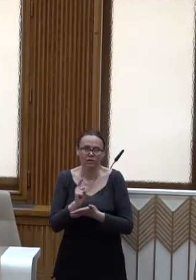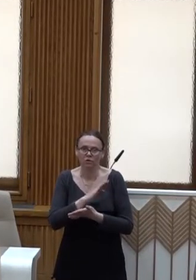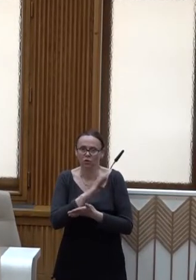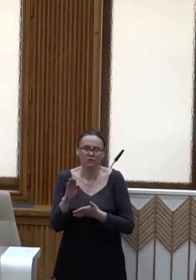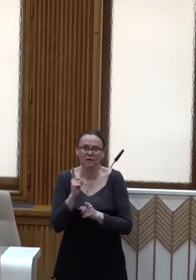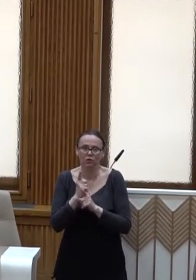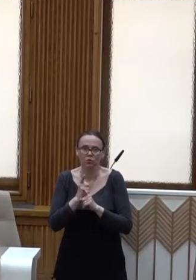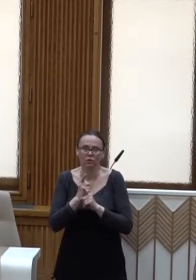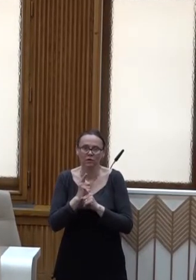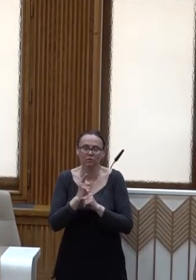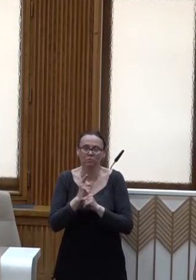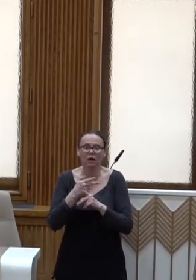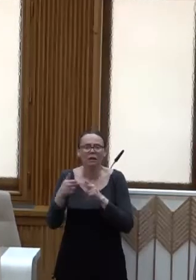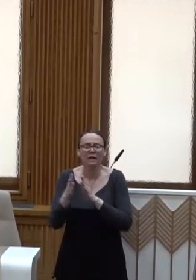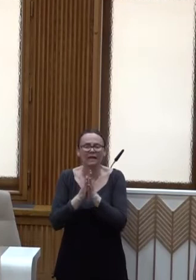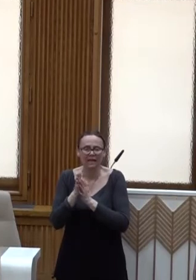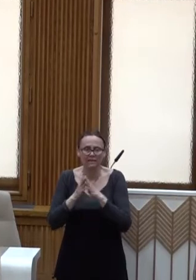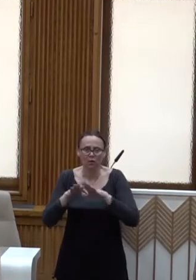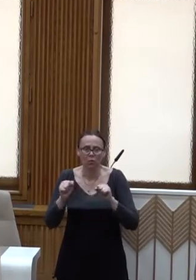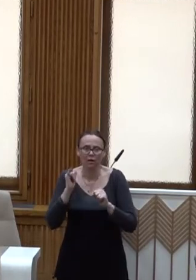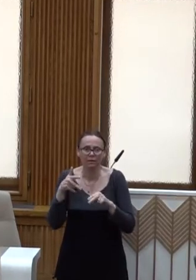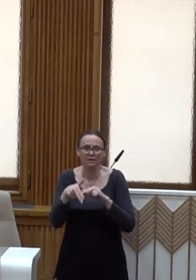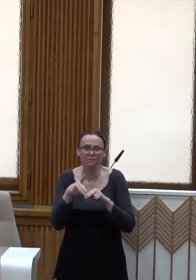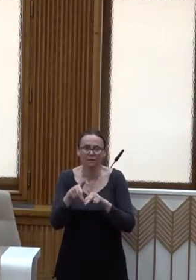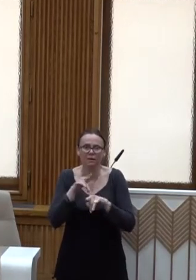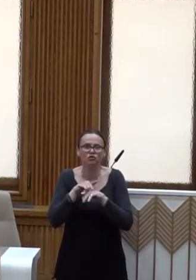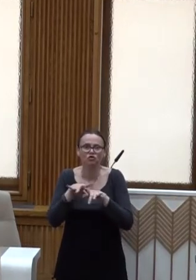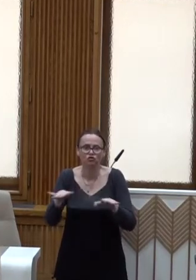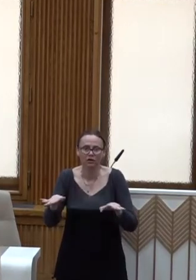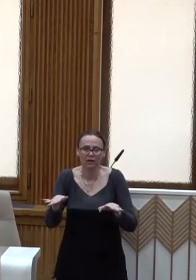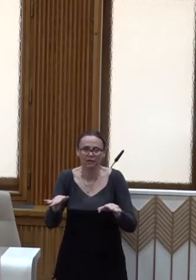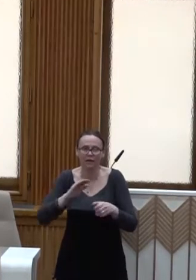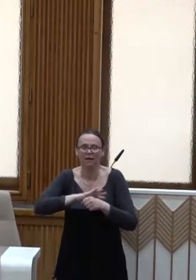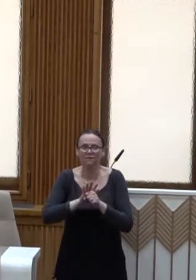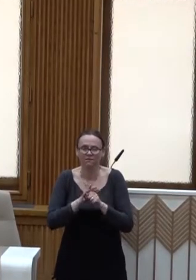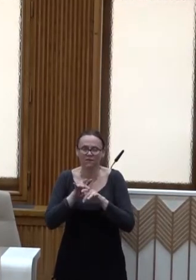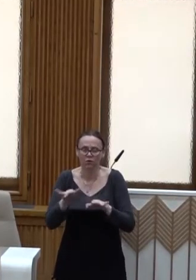higienske in ostale ukrepe za to, da se prepreči širjenje virusa.